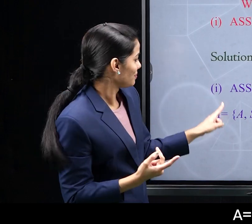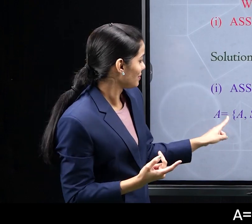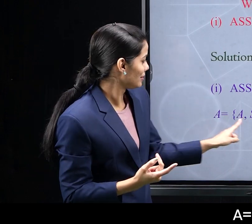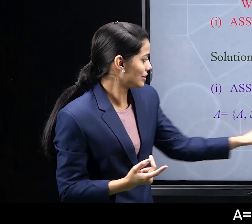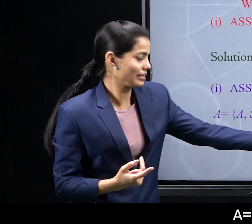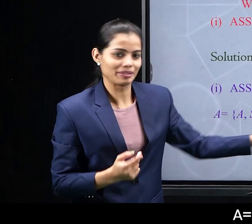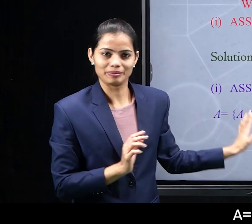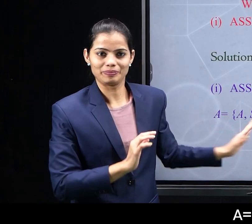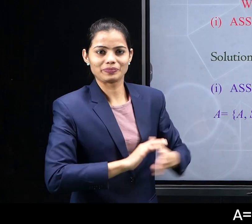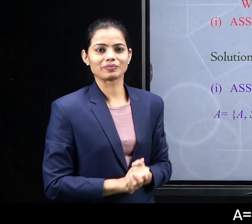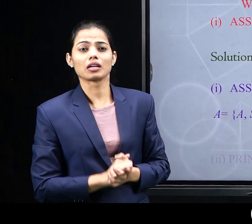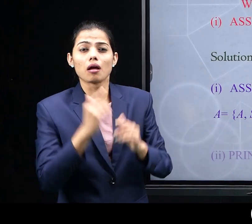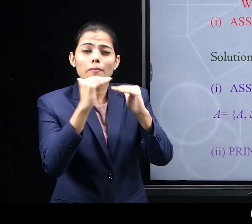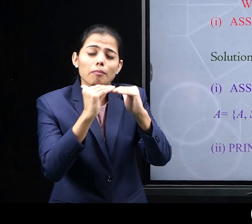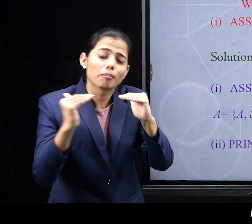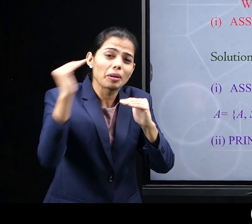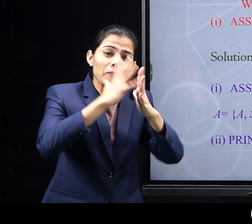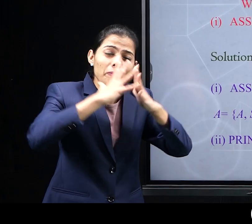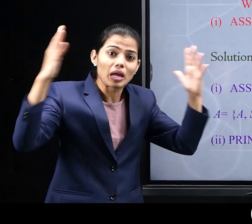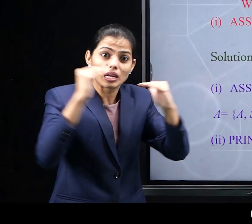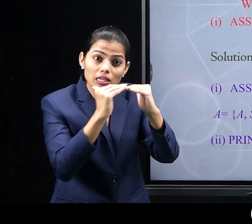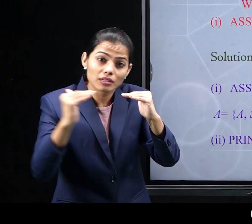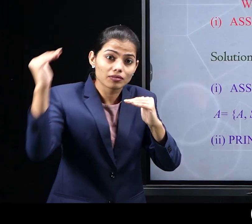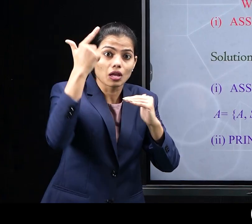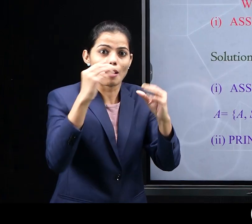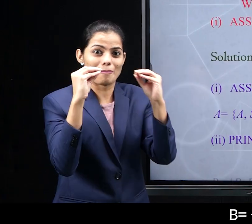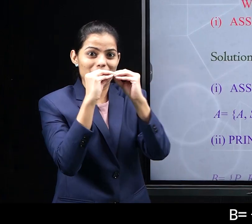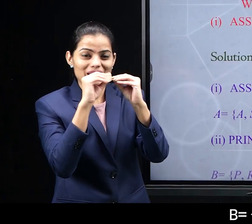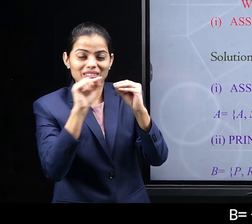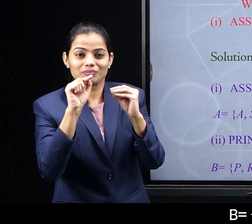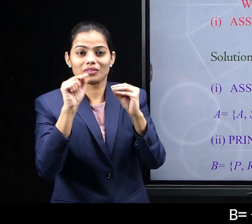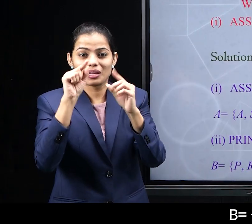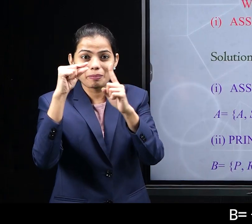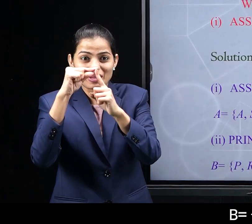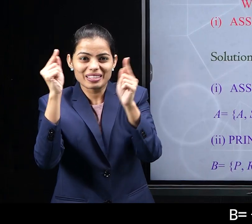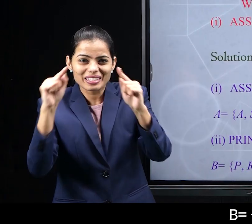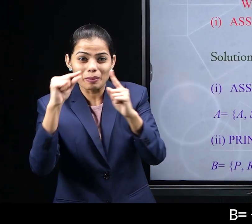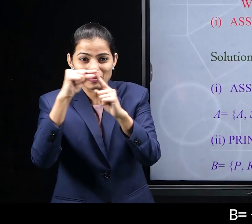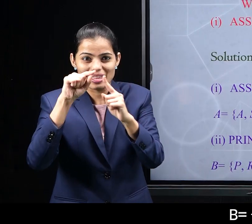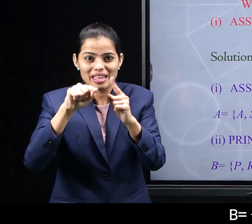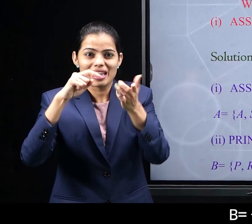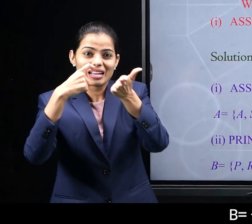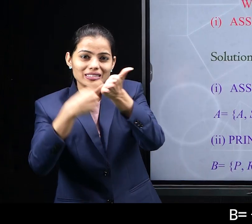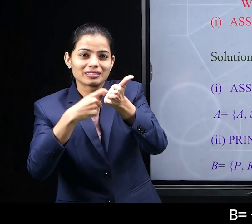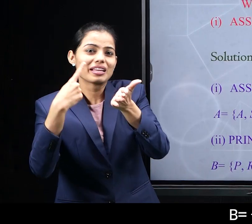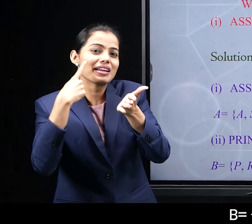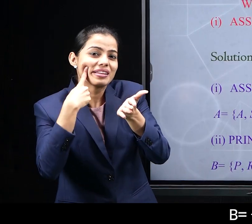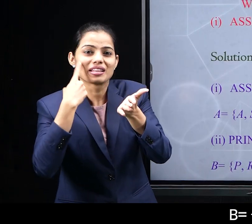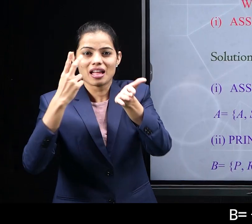டி. வரிசை எண் 2 முதன்மை. பி ஈடு பி ஆர் ஐ